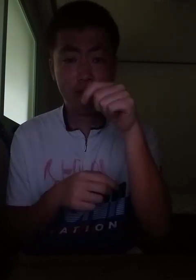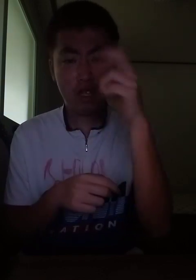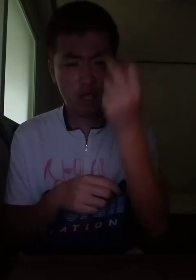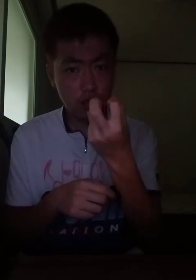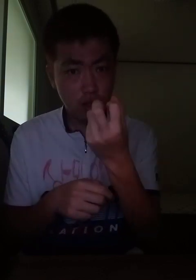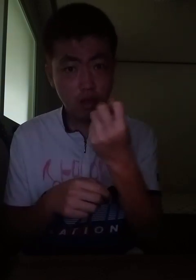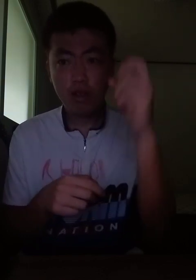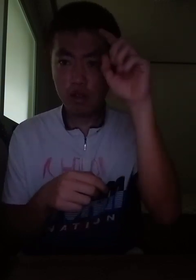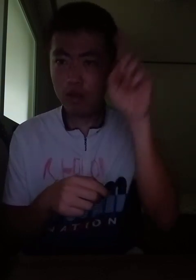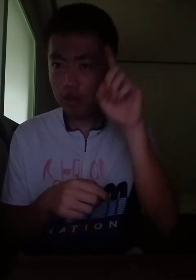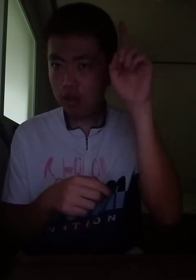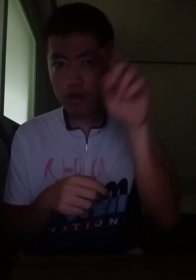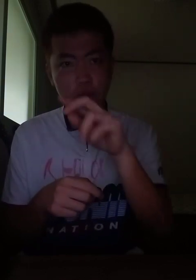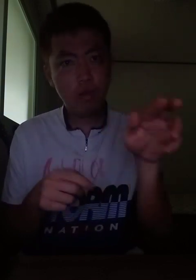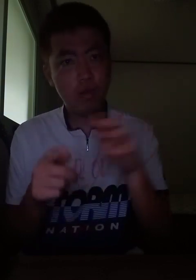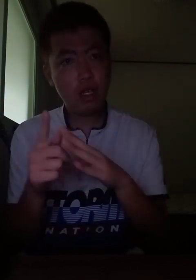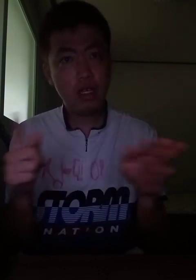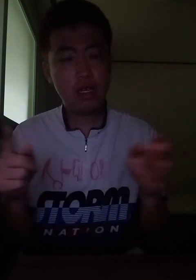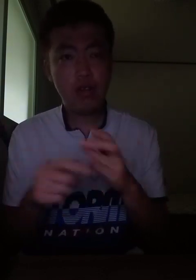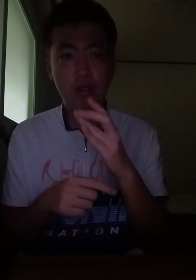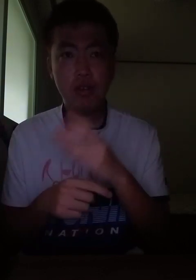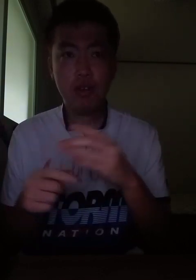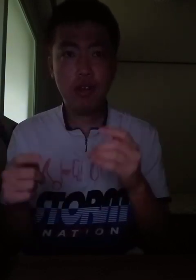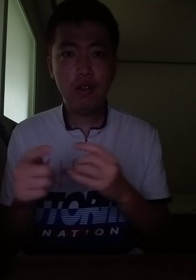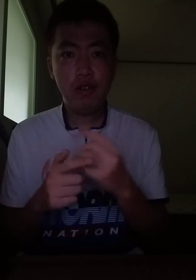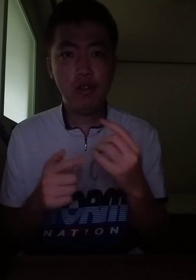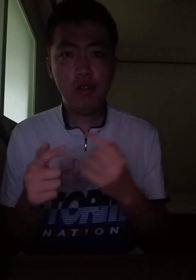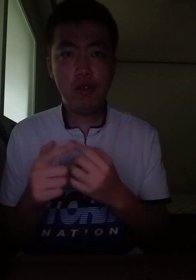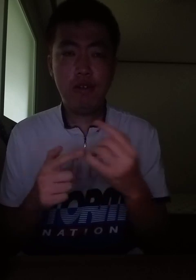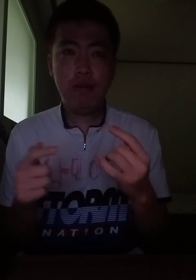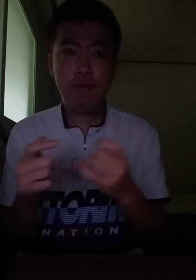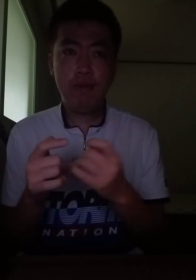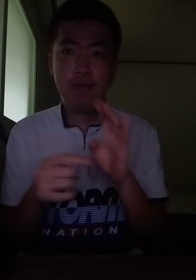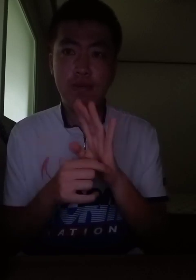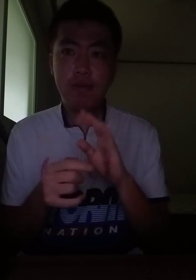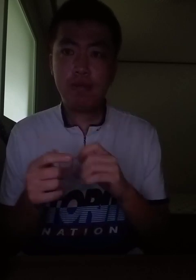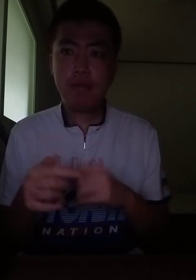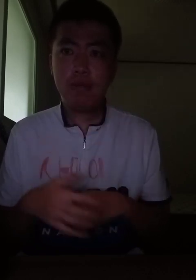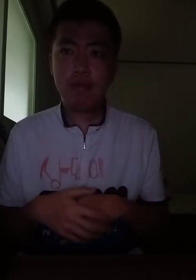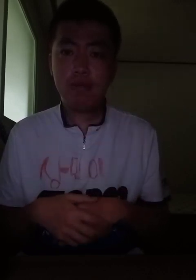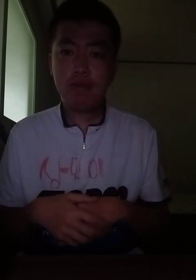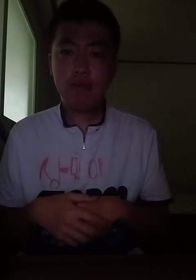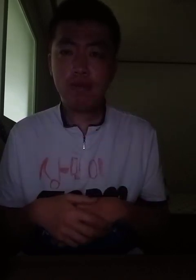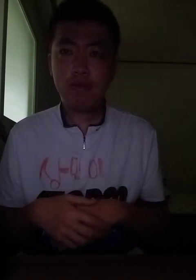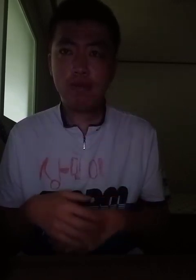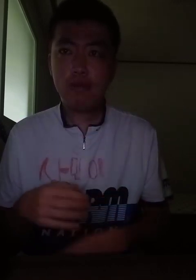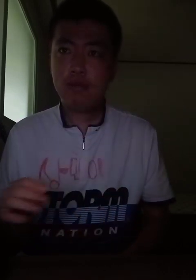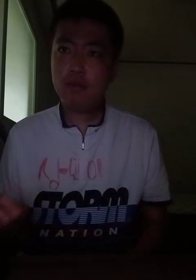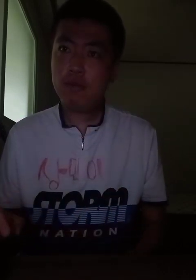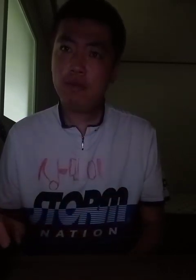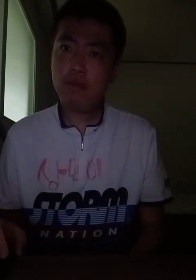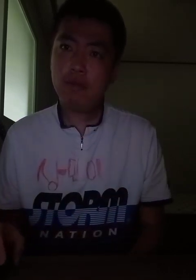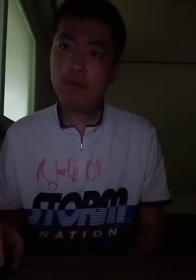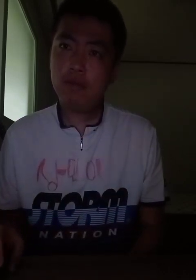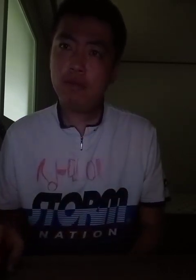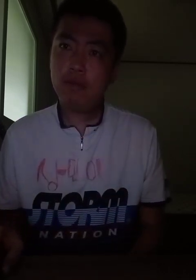확대 설치하는 등 공중 화장실 안전을 위한 다양한 대책을 추진할 예정입니다. 연합뉴스TV 강창호입니다.